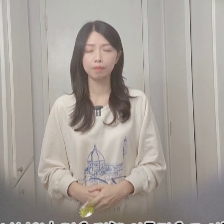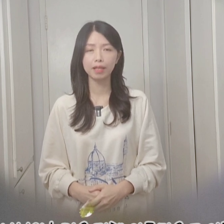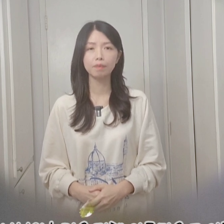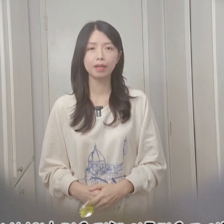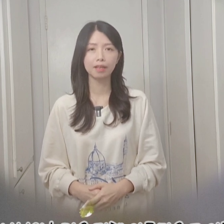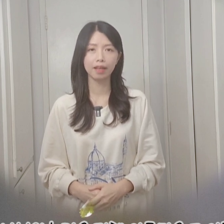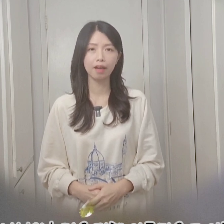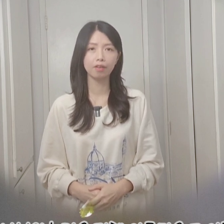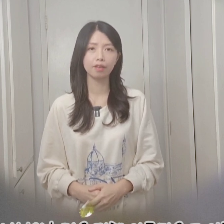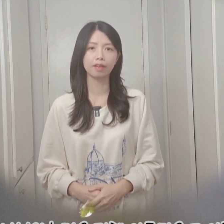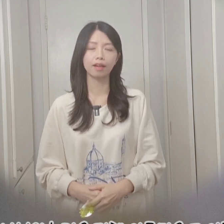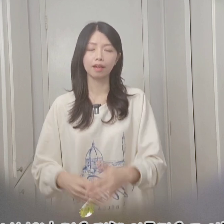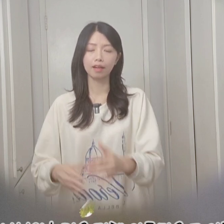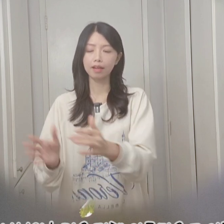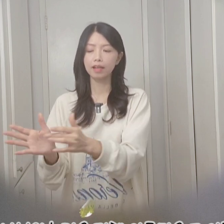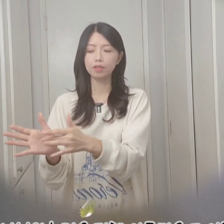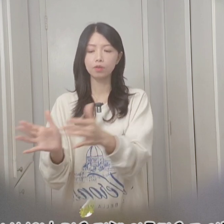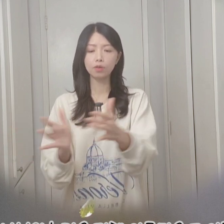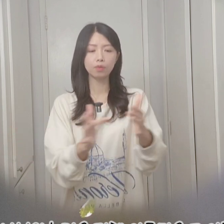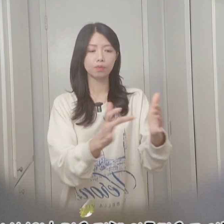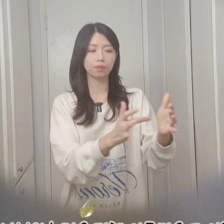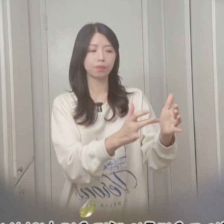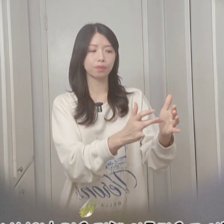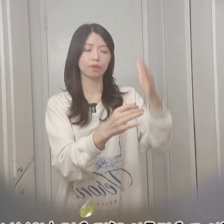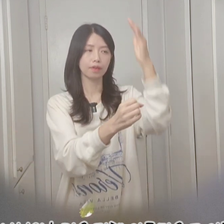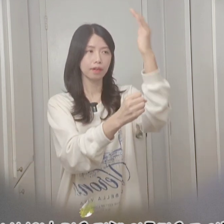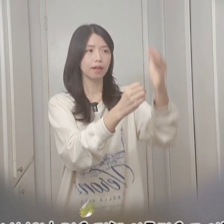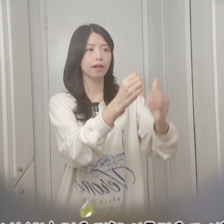예수. 마지막인데요. 예수